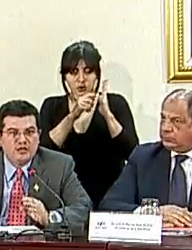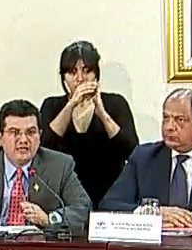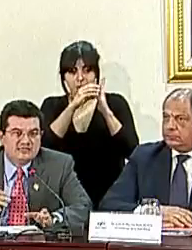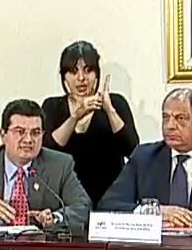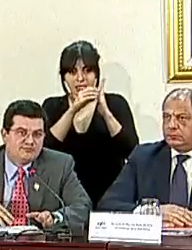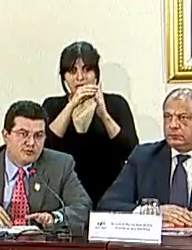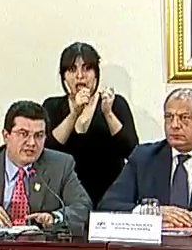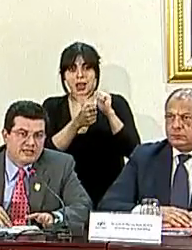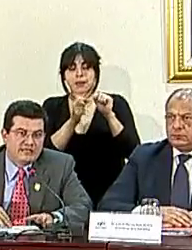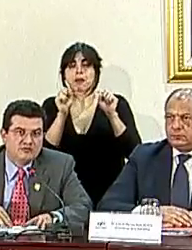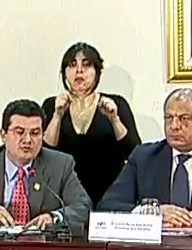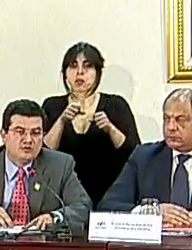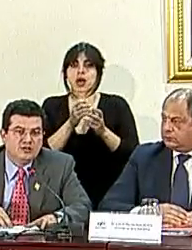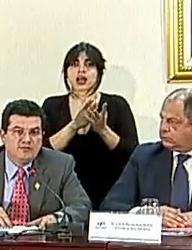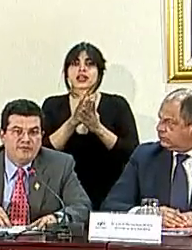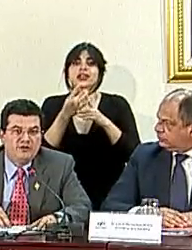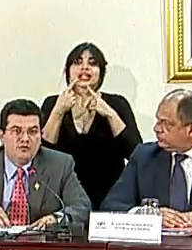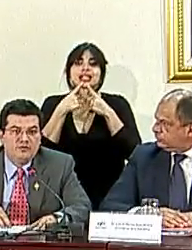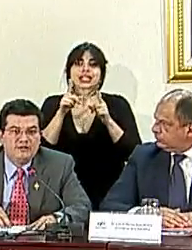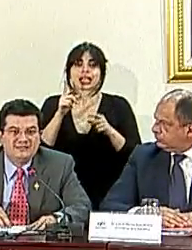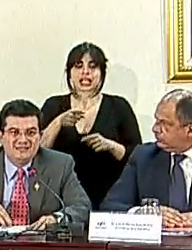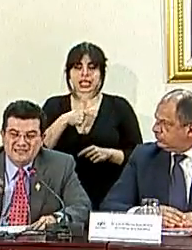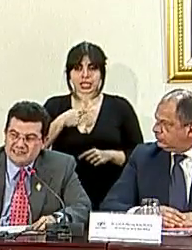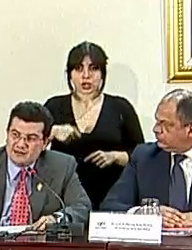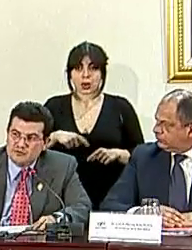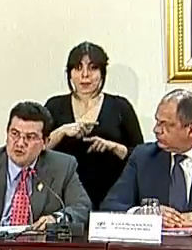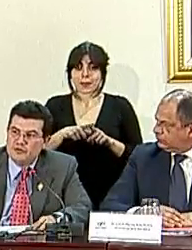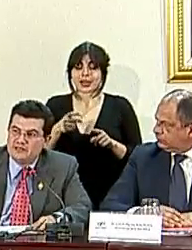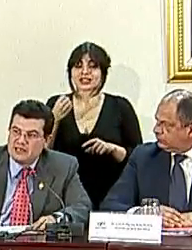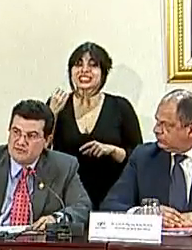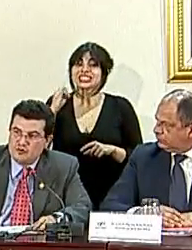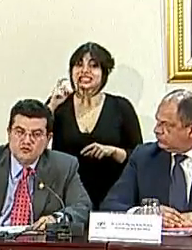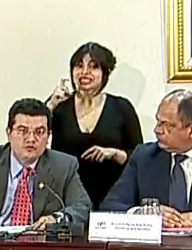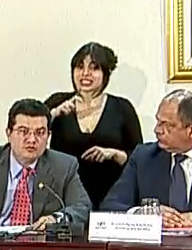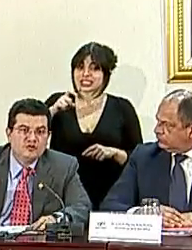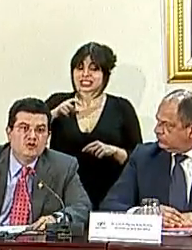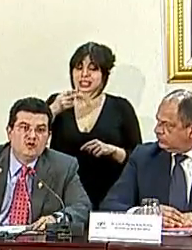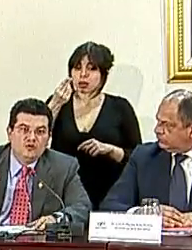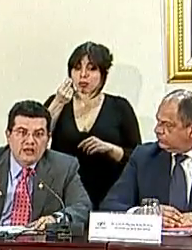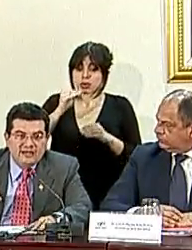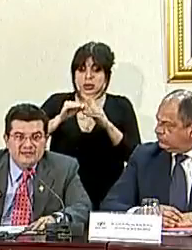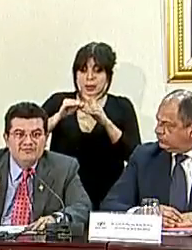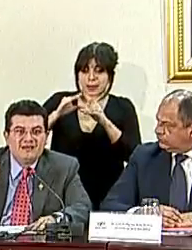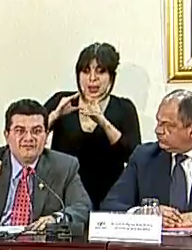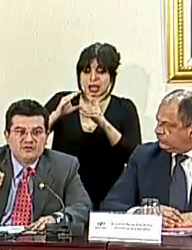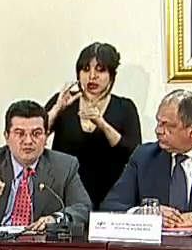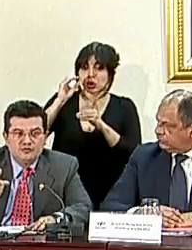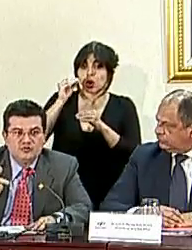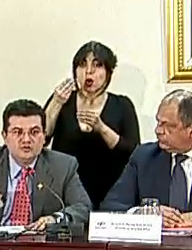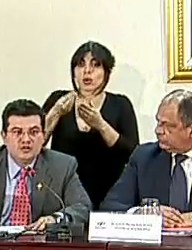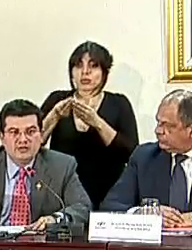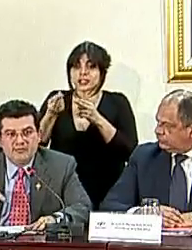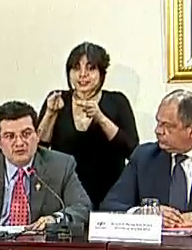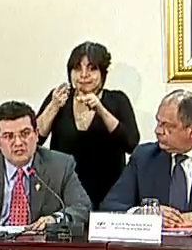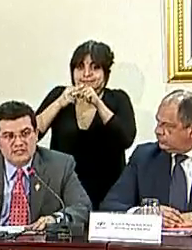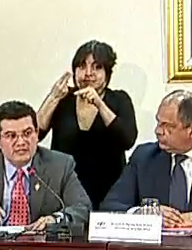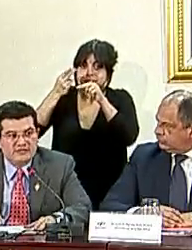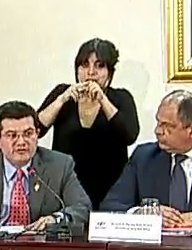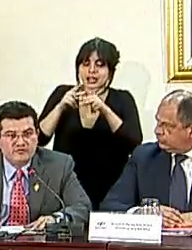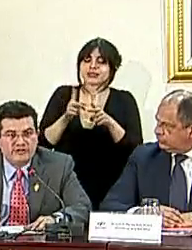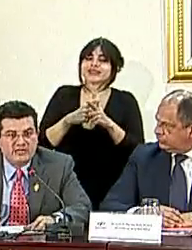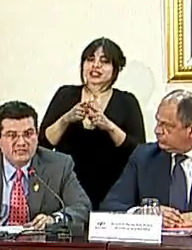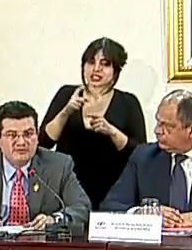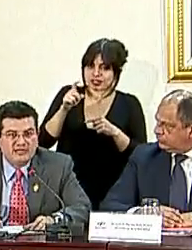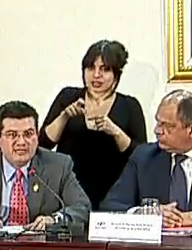partidas pueden hacerse por decreto, pero si necesitamos aumentar montos o darle más recursos, vamos a